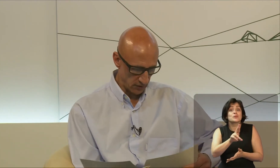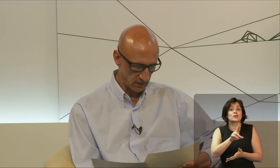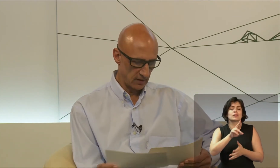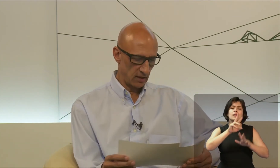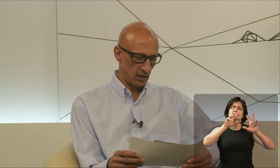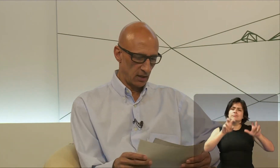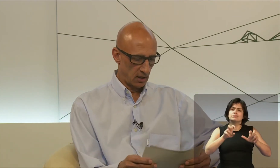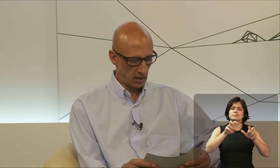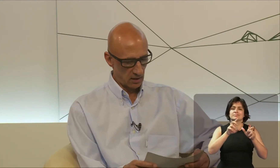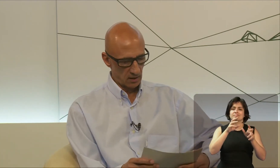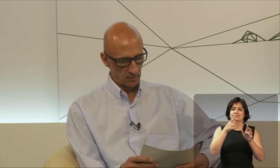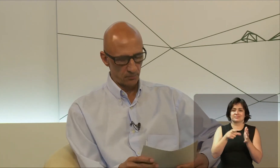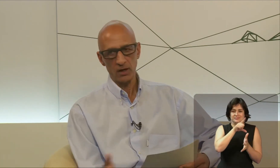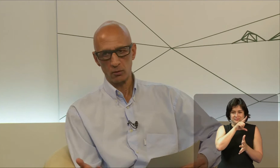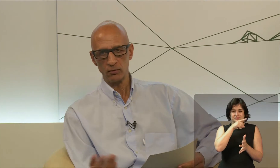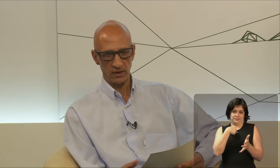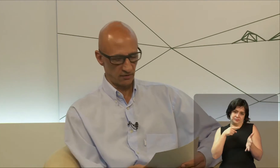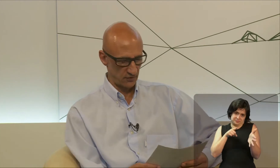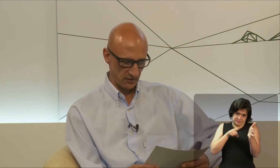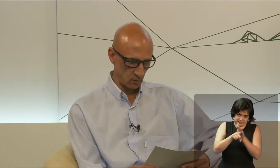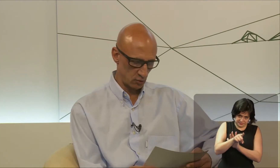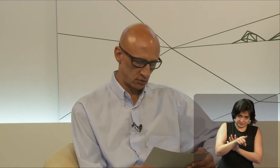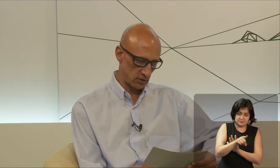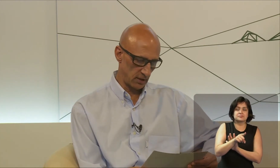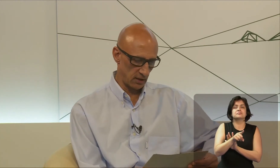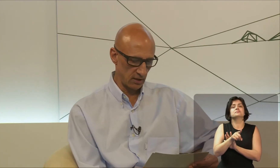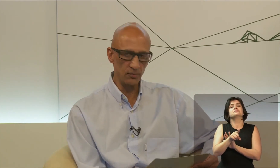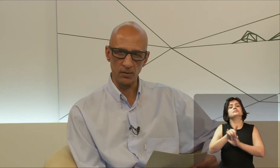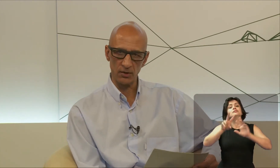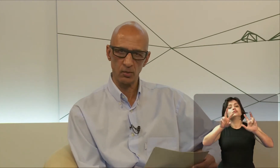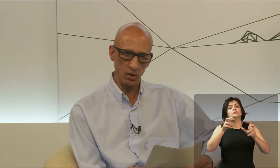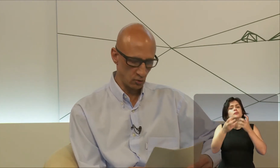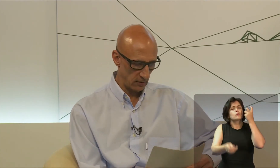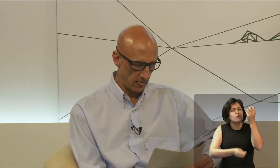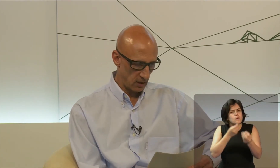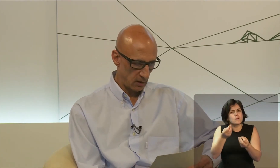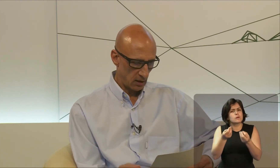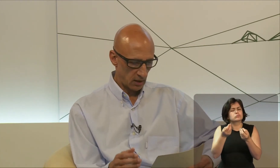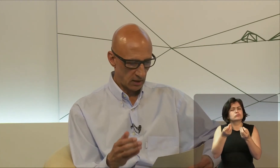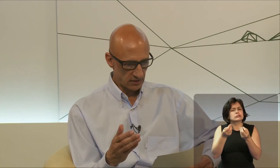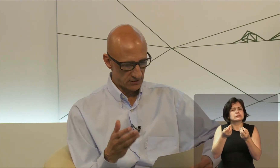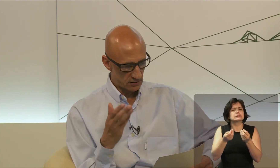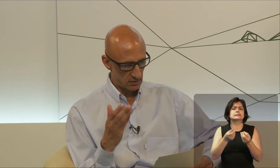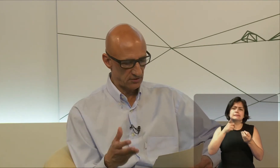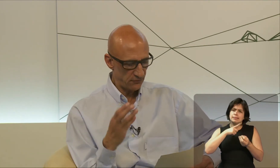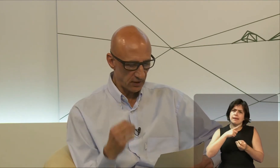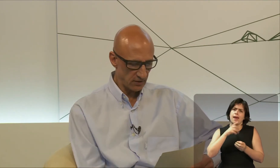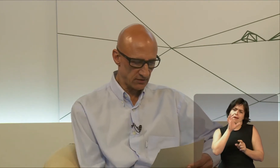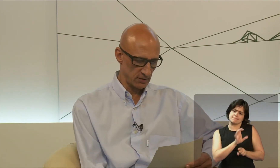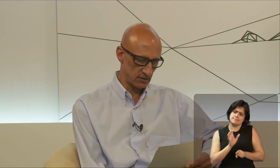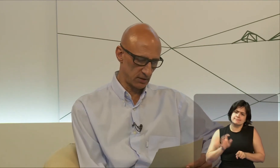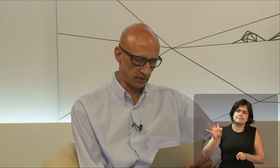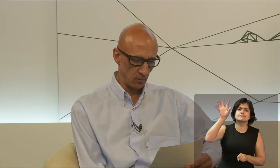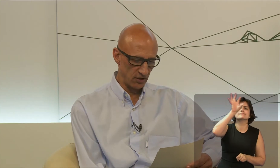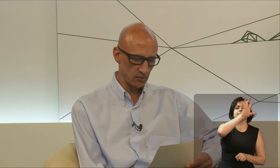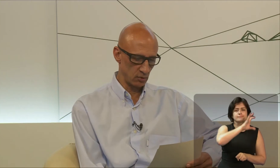responder a pergunta que fizemos no primeiro bloco, as diferenças, até mesmo